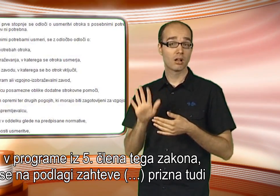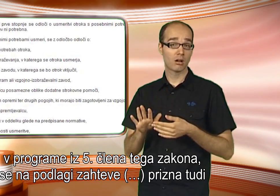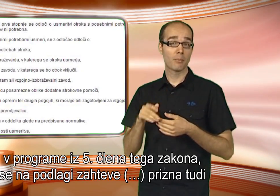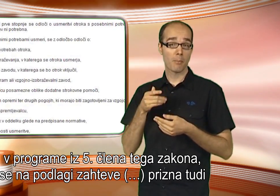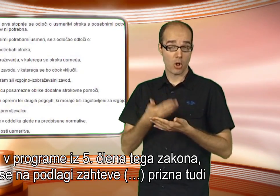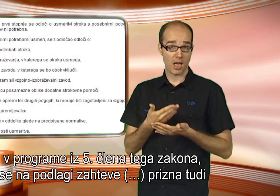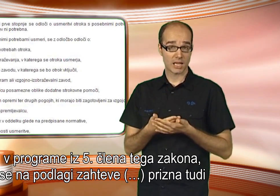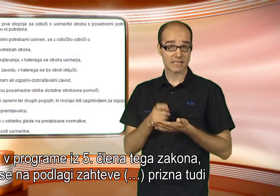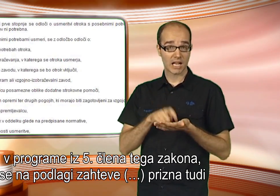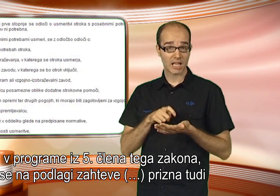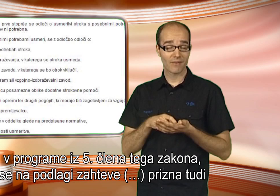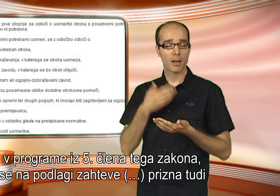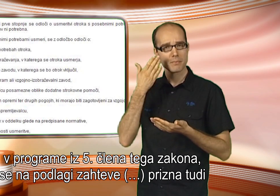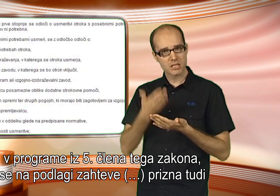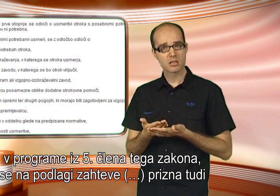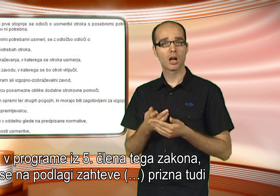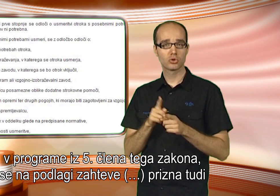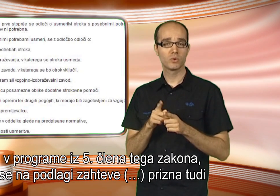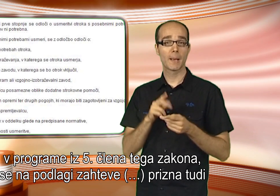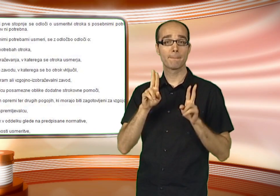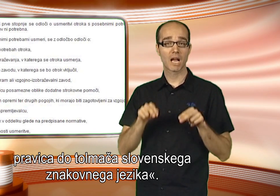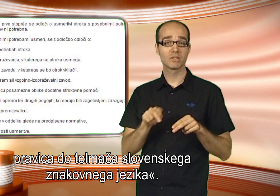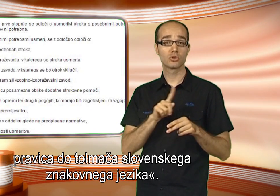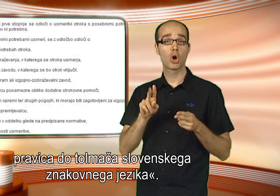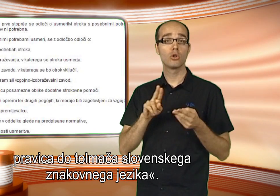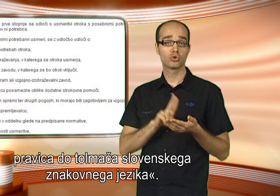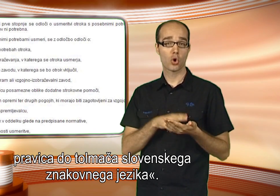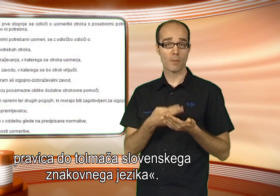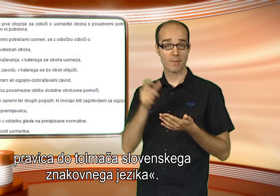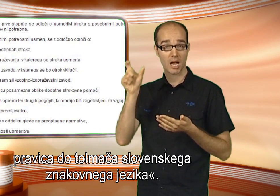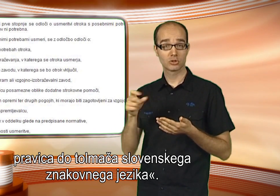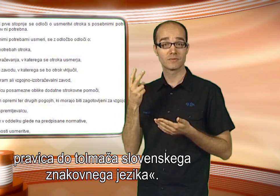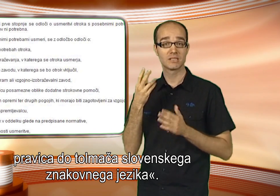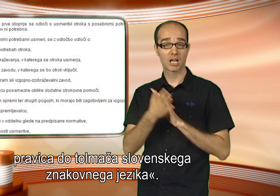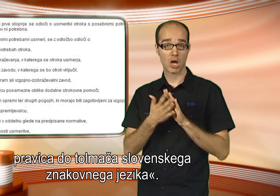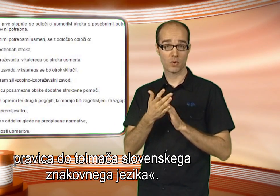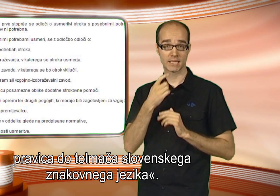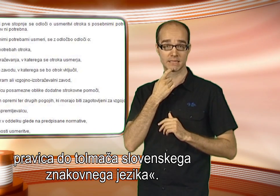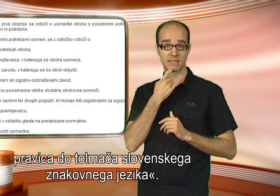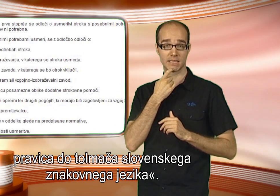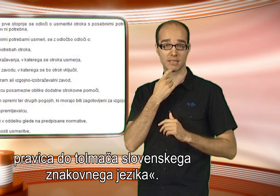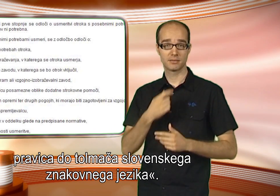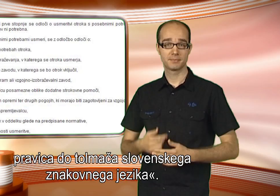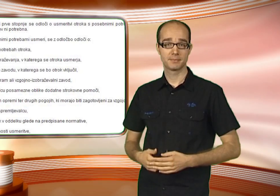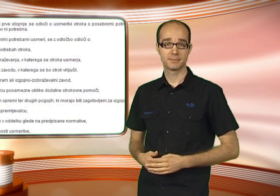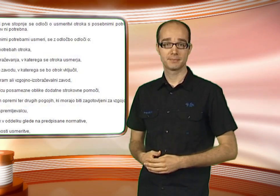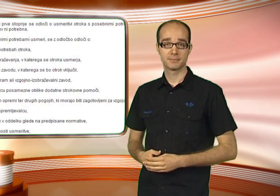zakona, se na podlagi zahteve prizna tudi pravica do tolmača slovenskega znakovnega jezika.